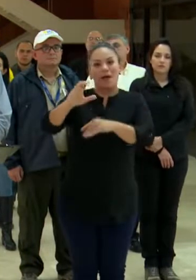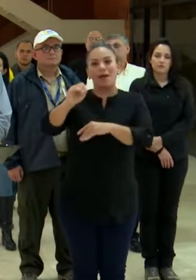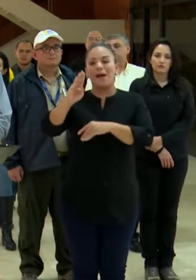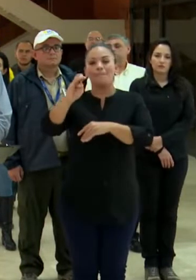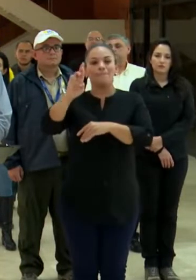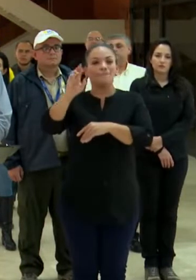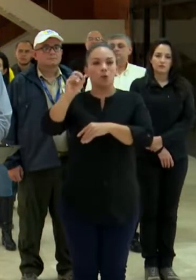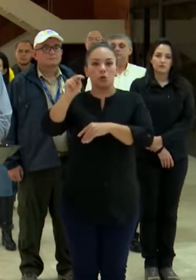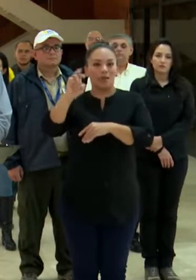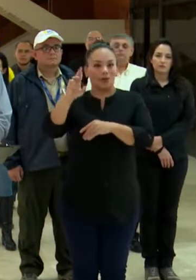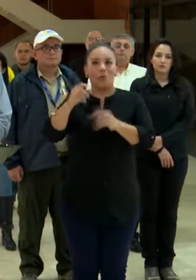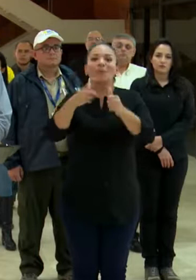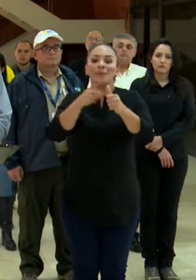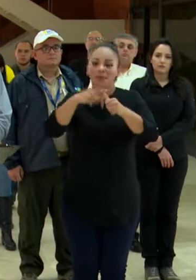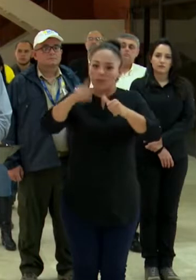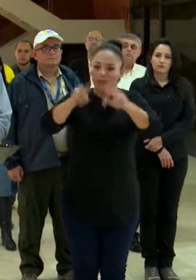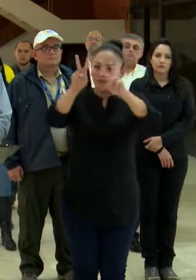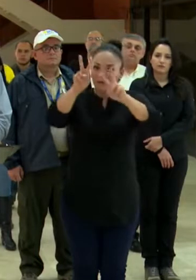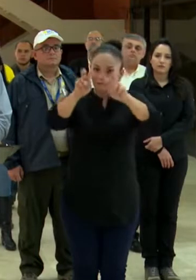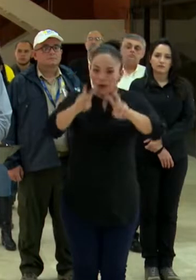haga de nuevo la valoración integral.